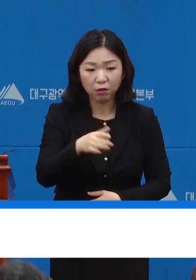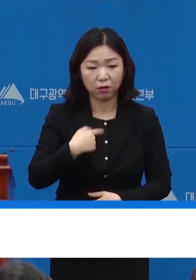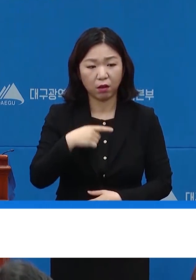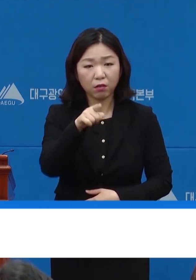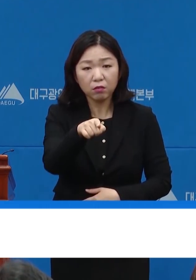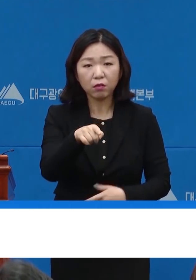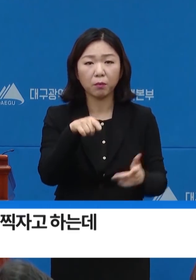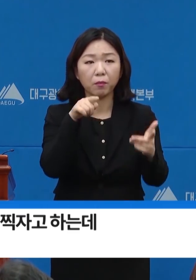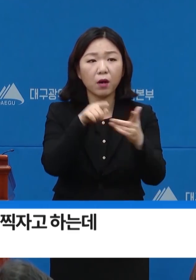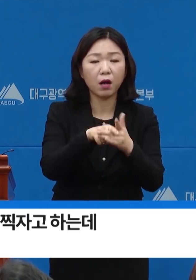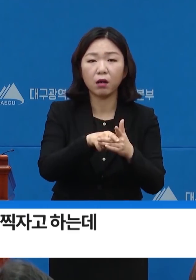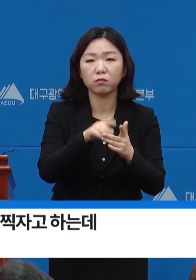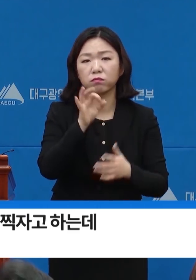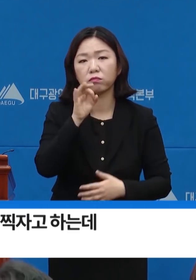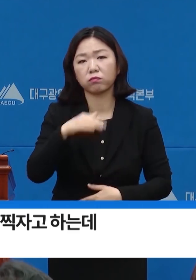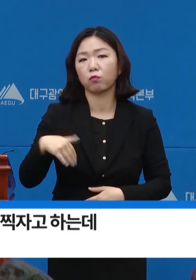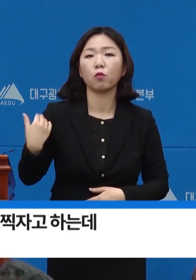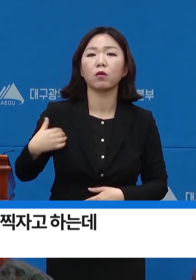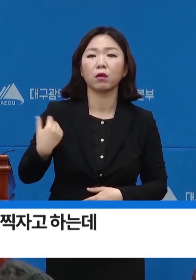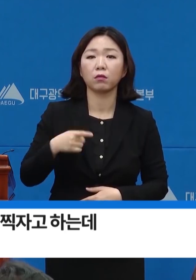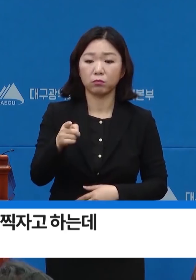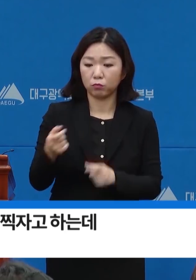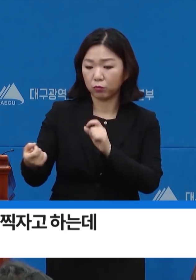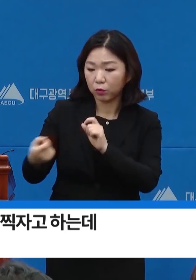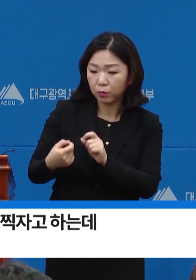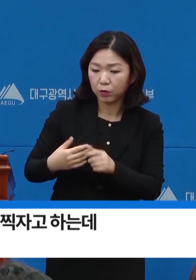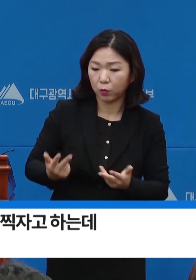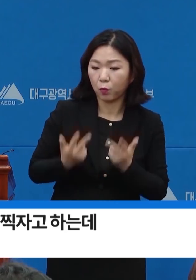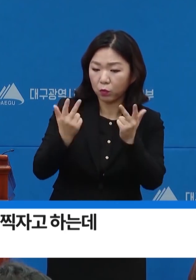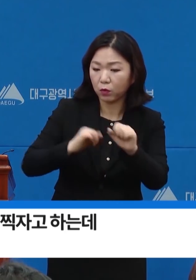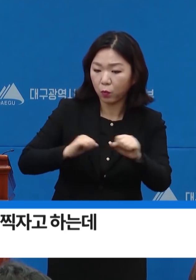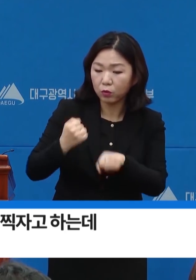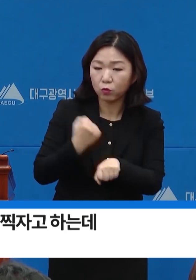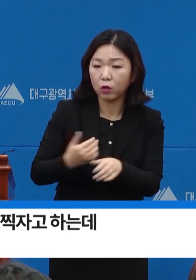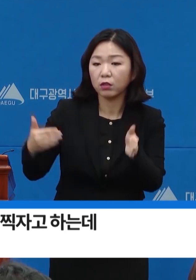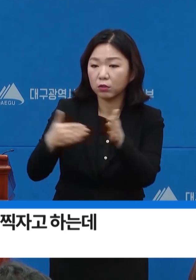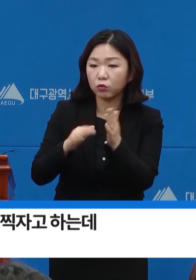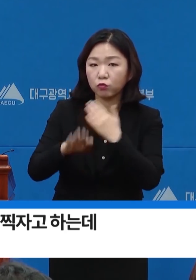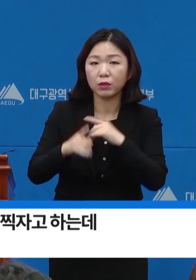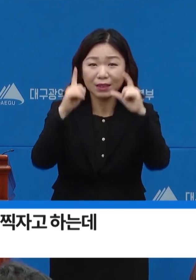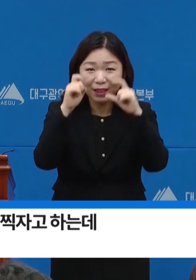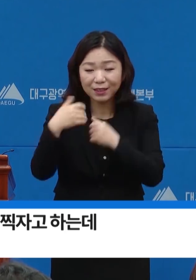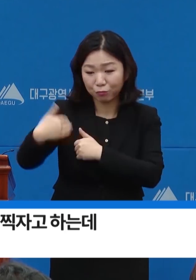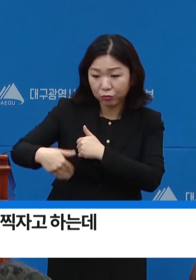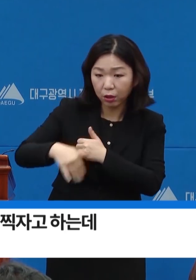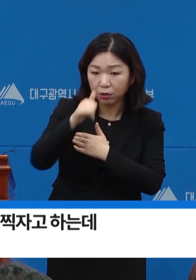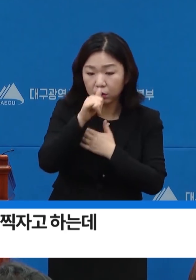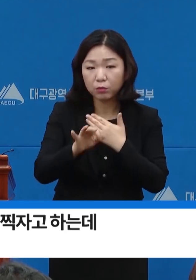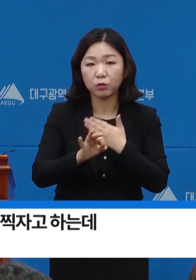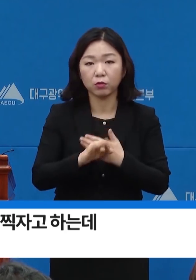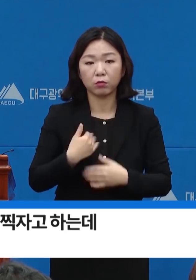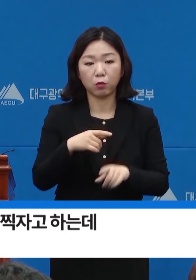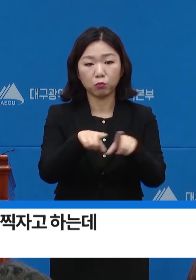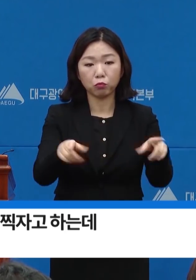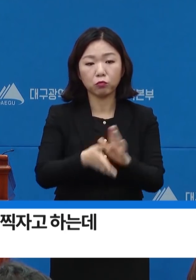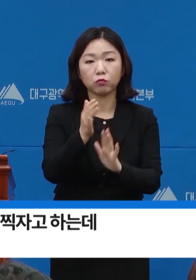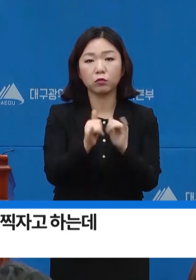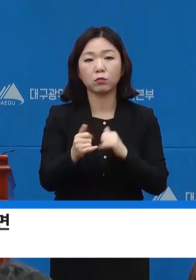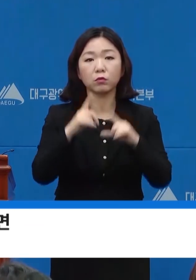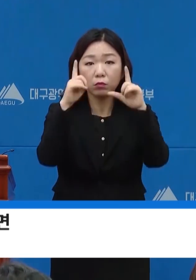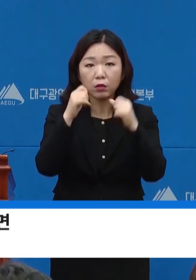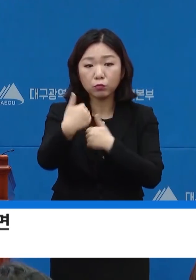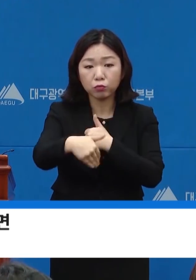길이 있었겠습니까? 그분들이 옆에 와서 봉사활동 끝나고 사진 찍자고 하는데 제가 일반 시민들 사진 찍자고